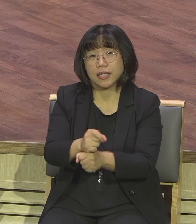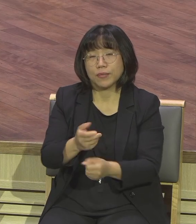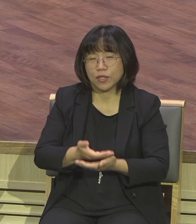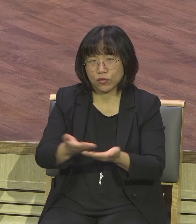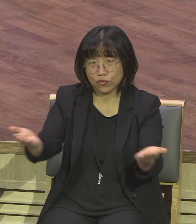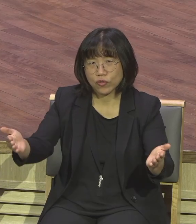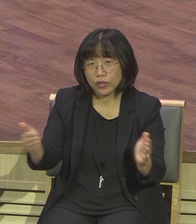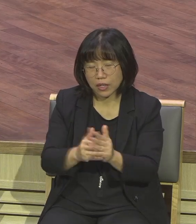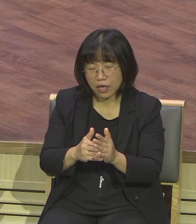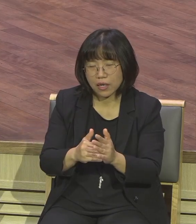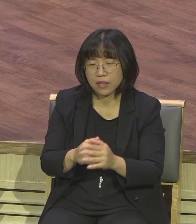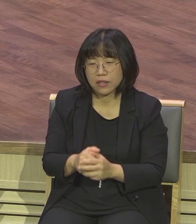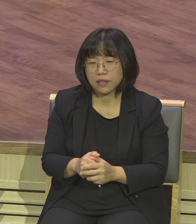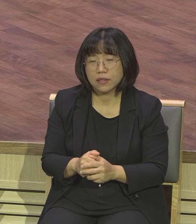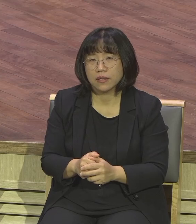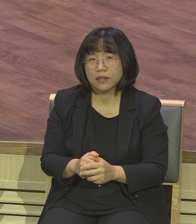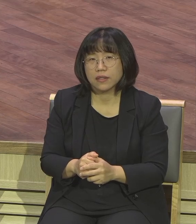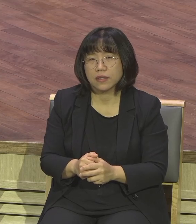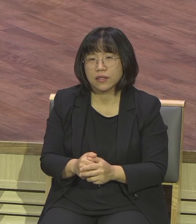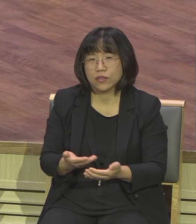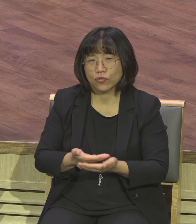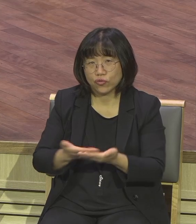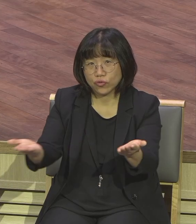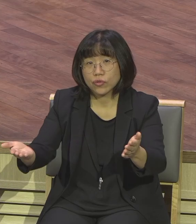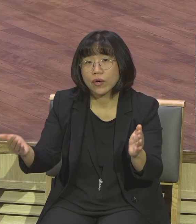주었다. 현재 완료예요. 주셨습니다.